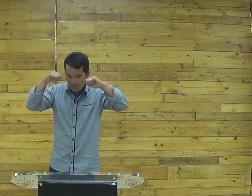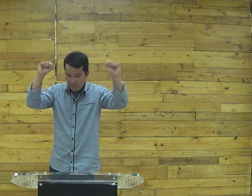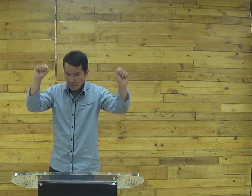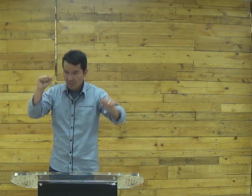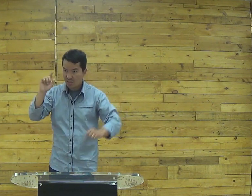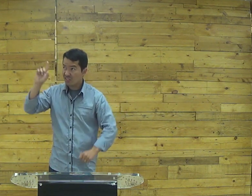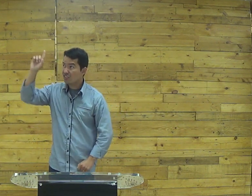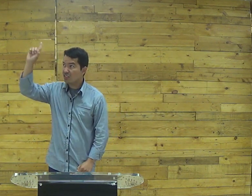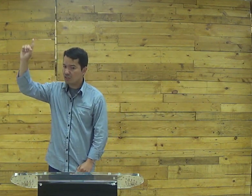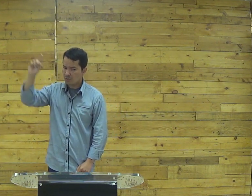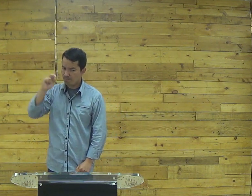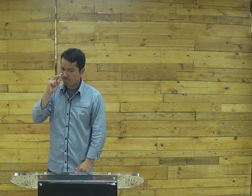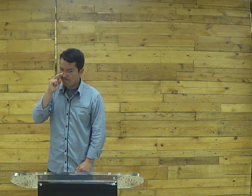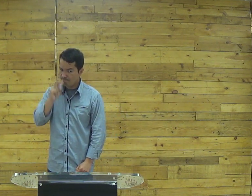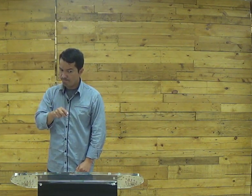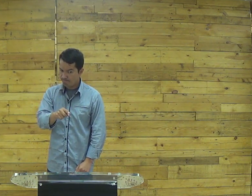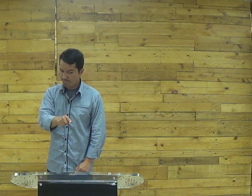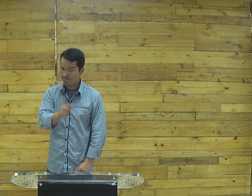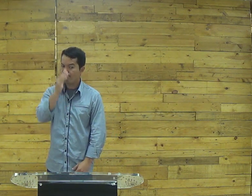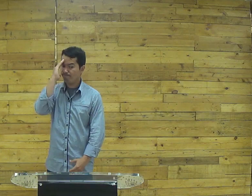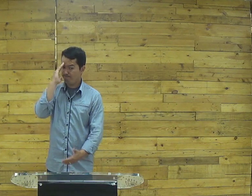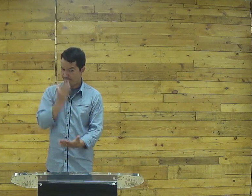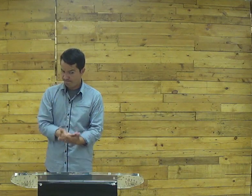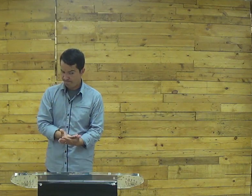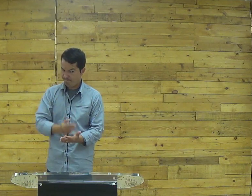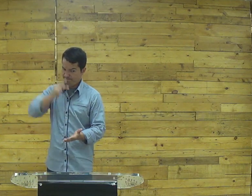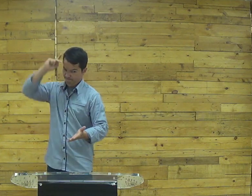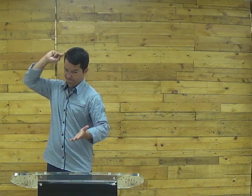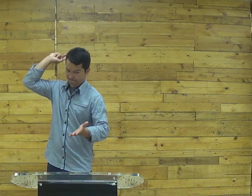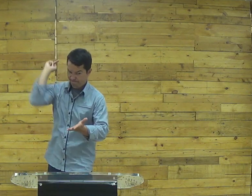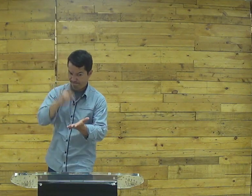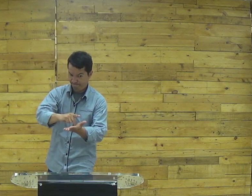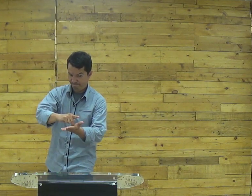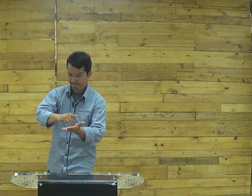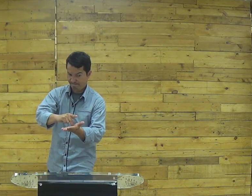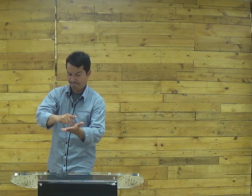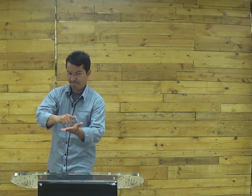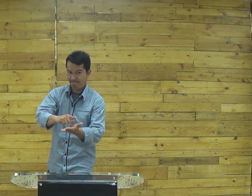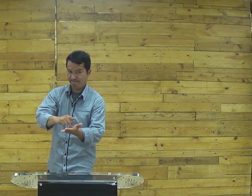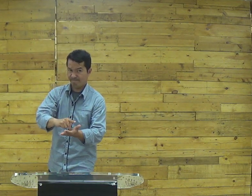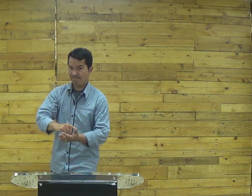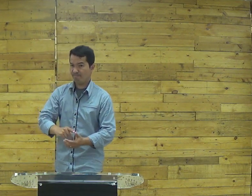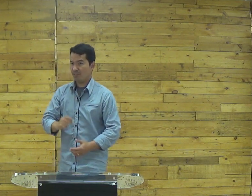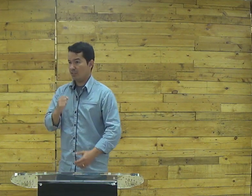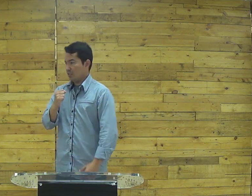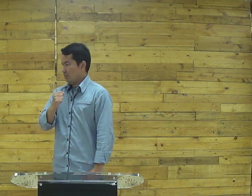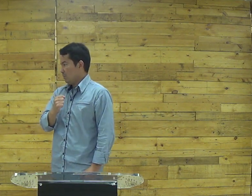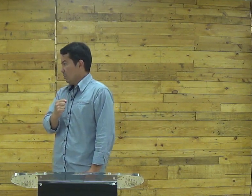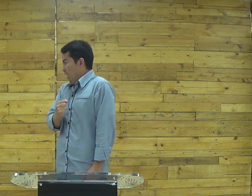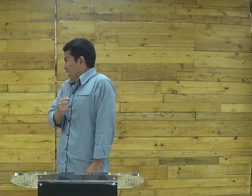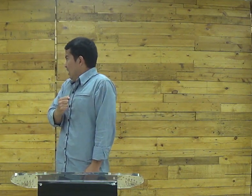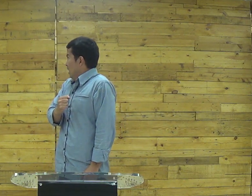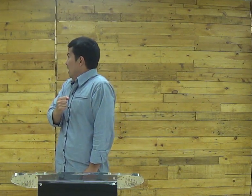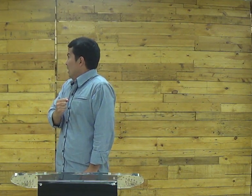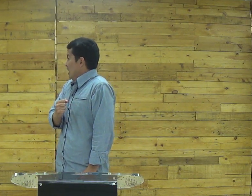Veja, ali está um cordeiro que Deus preparou, porque você verdadeiramente acredita no